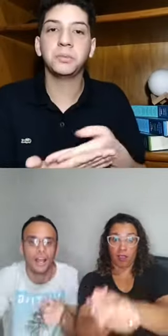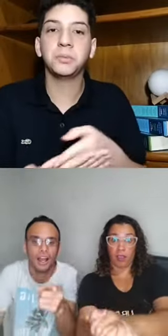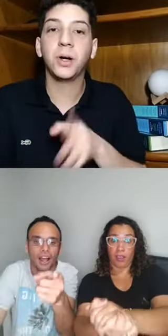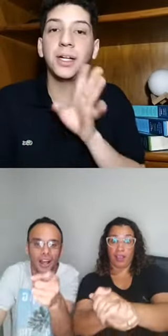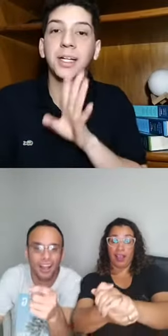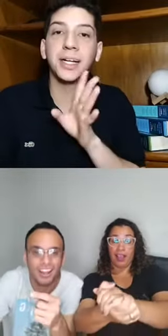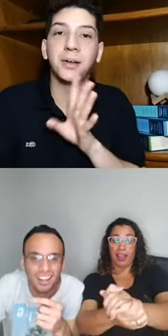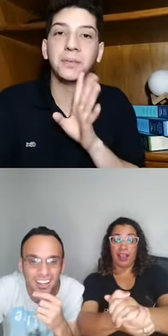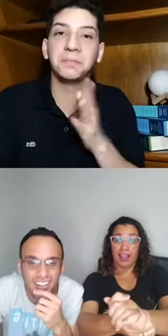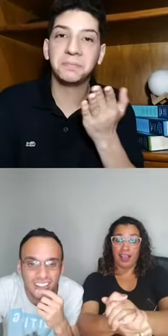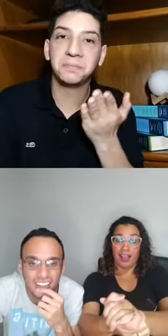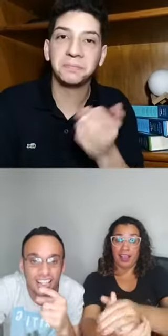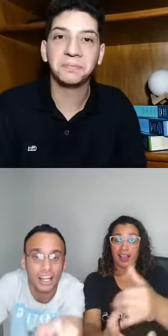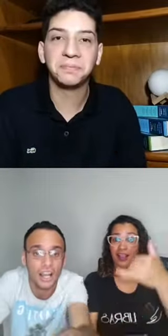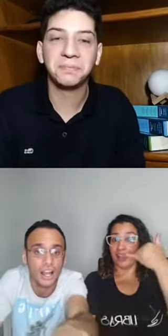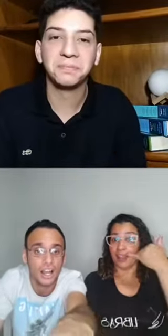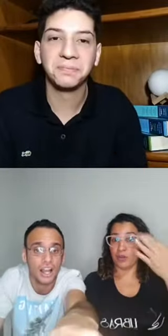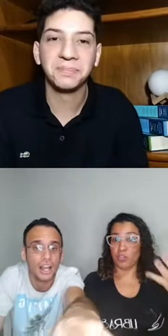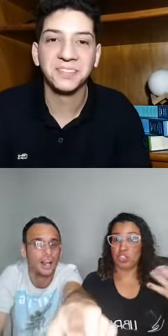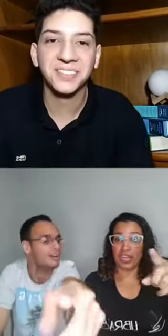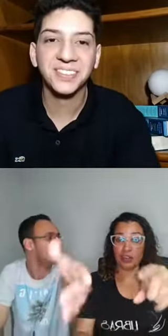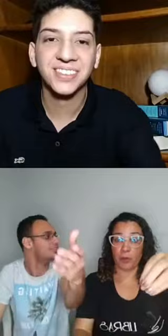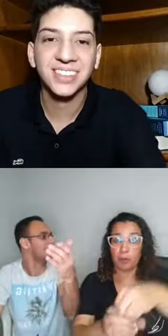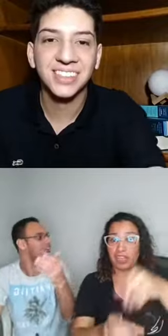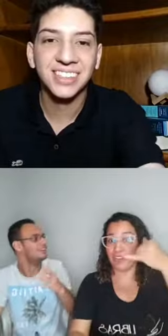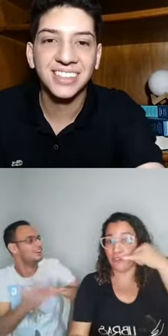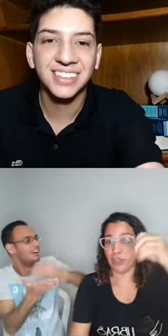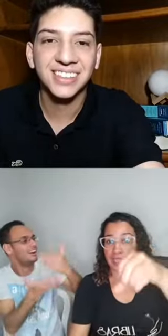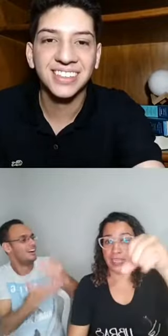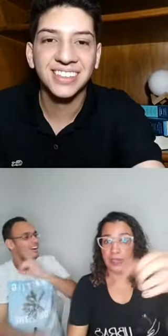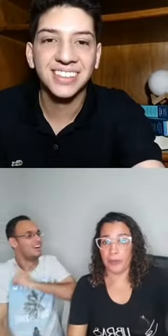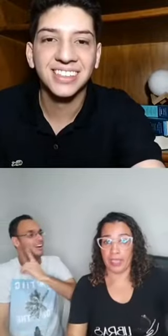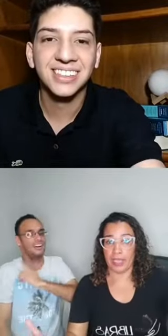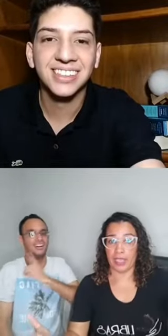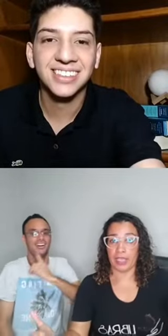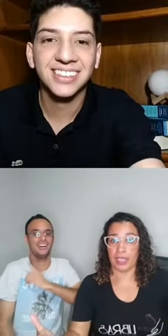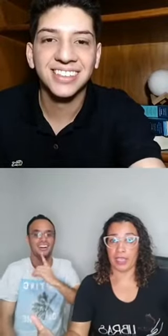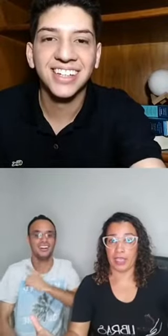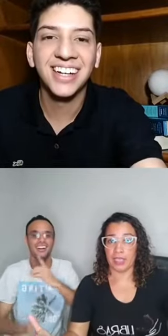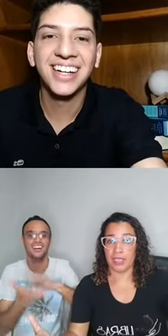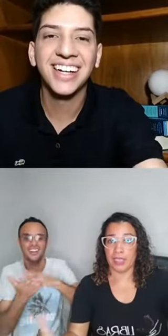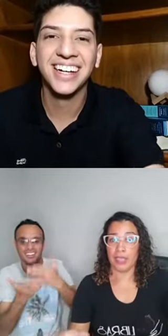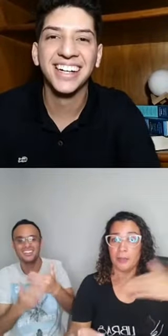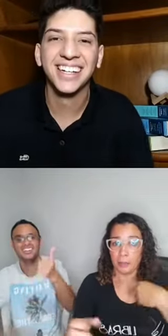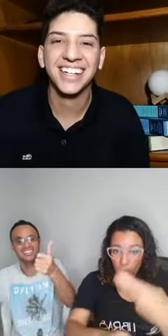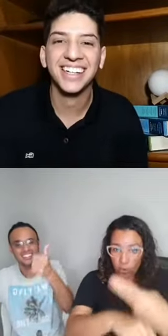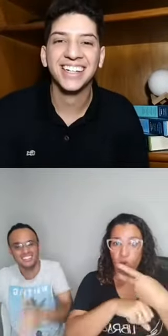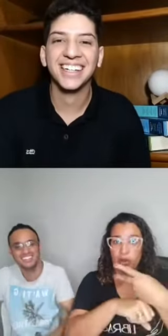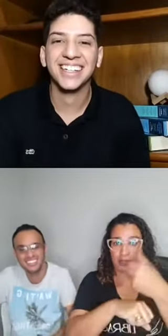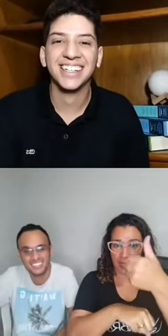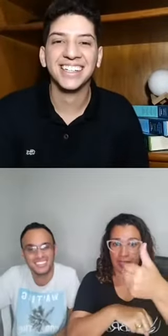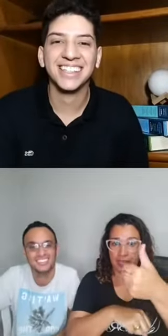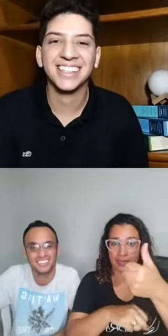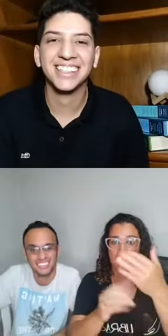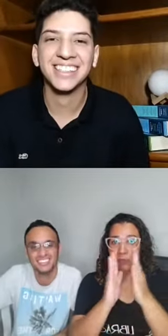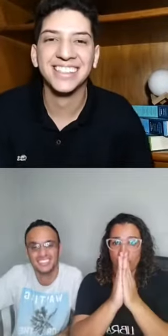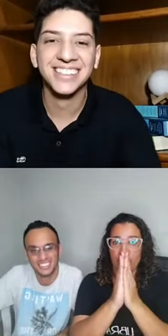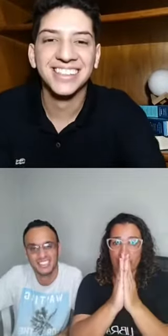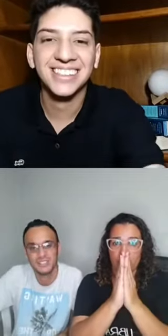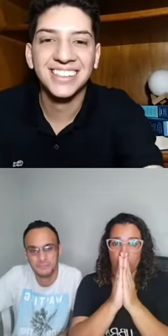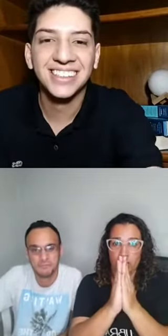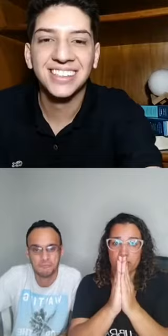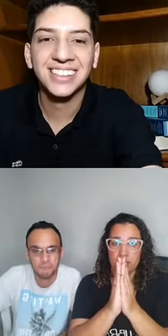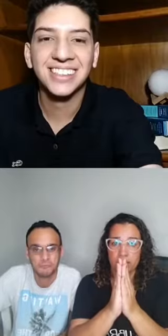intérprete. Olha que legal. Gente, eu vou meu telefone aí, ué. Me procura, tá?